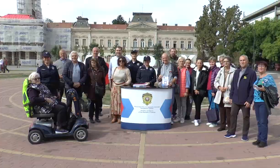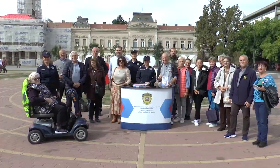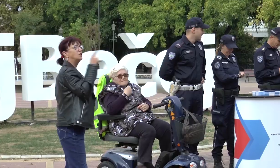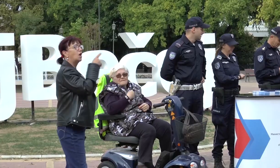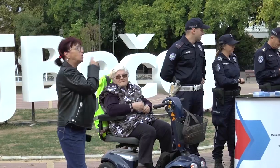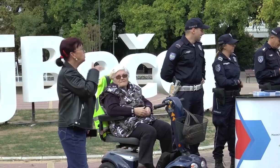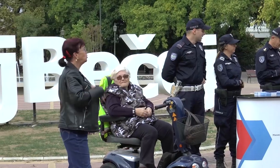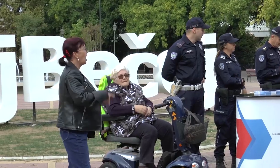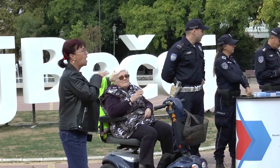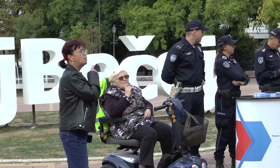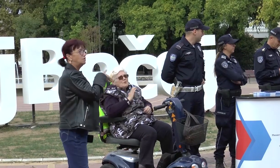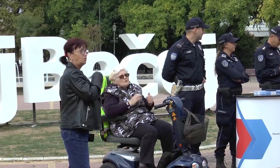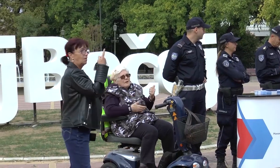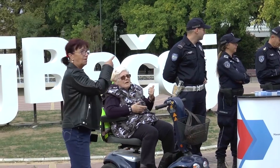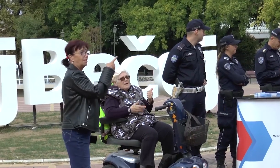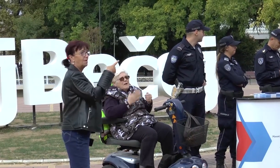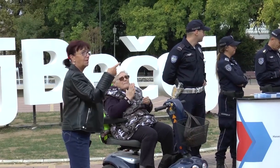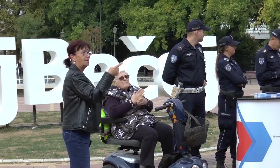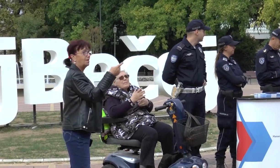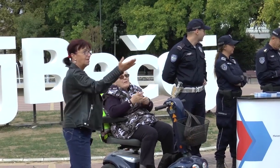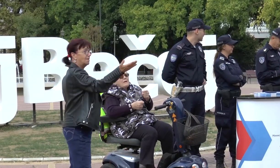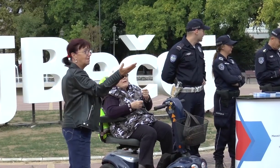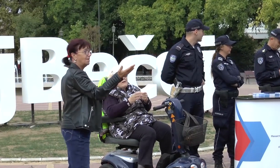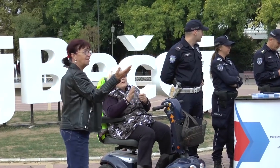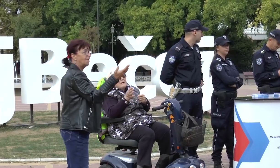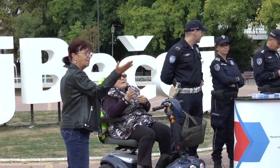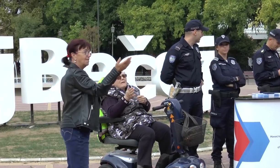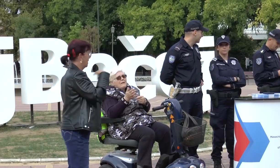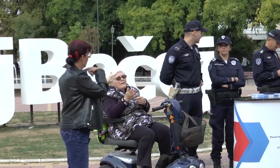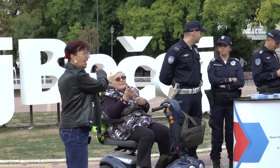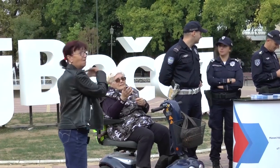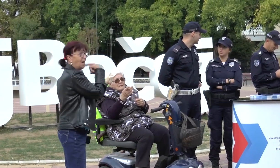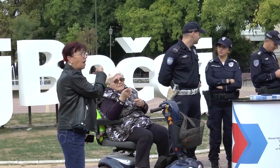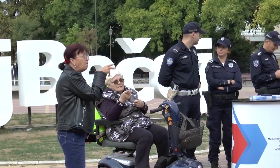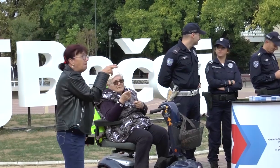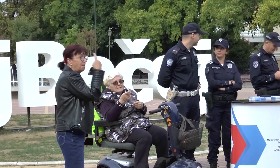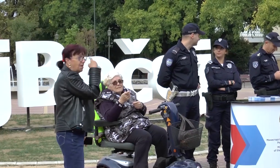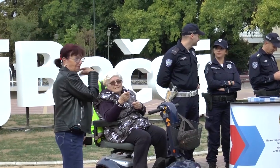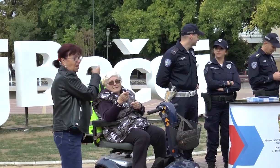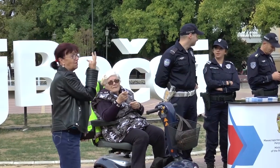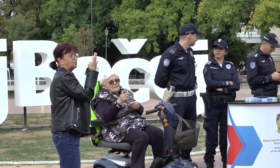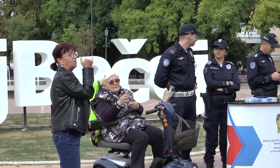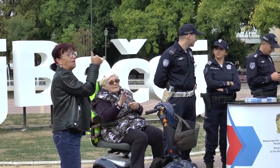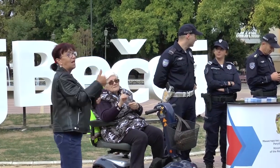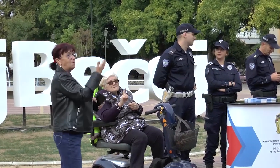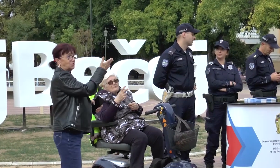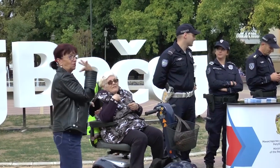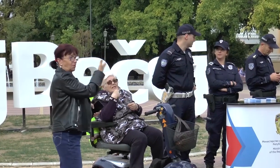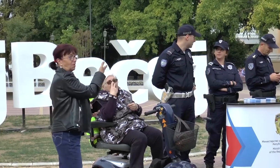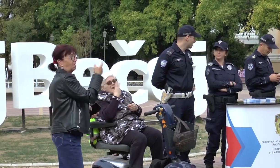amelyet a Vajdasági Siketek és Nagyothallók Szövetsége és az Újvidéki Rendőrigazgatóság valósít meg. Az SOS